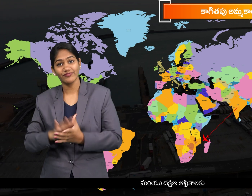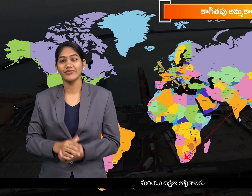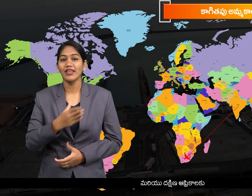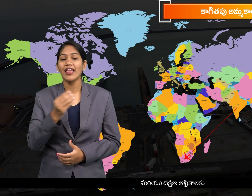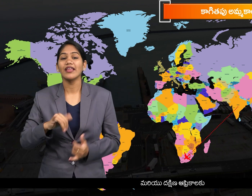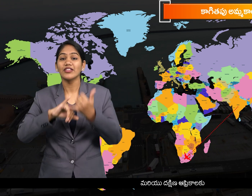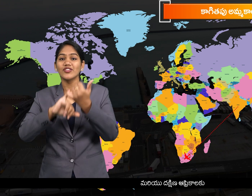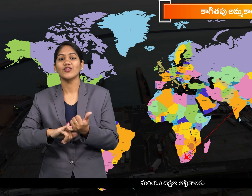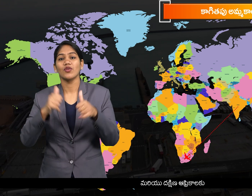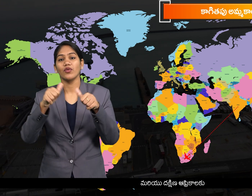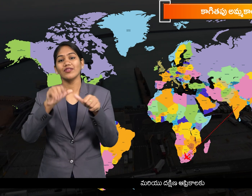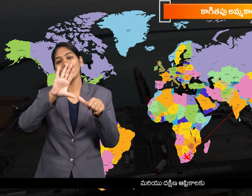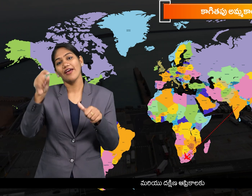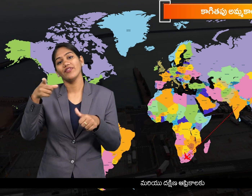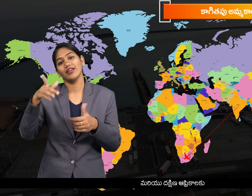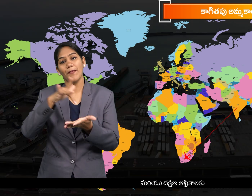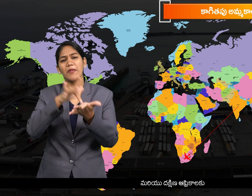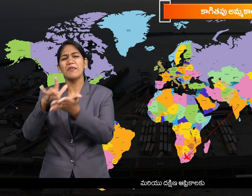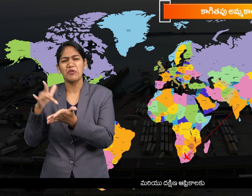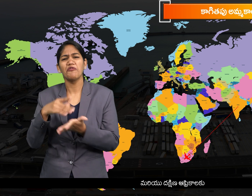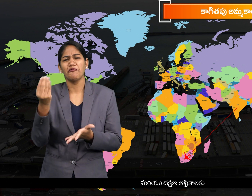మరియు దక్షిణాఫ్రికాలకు